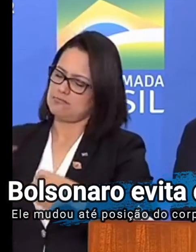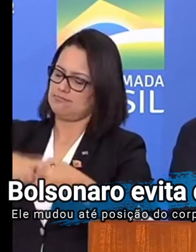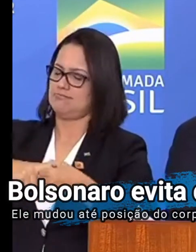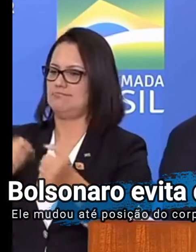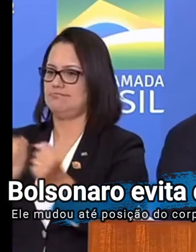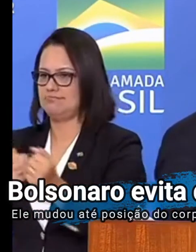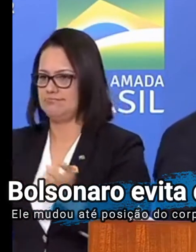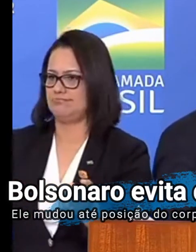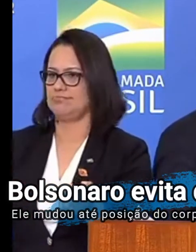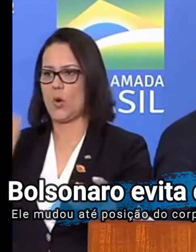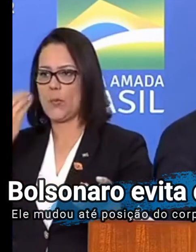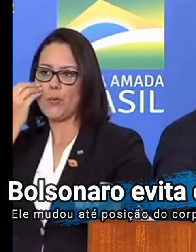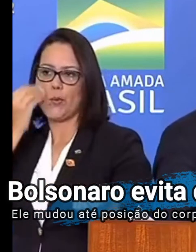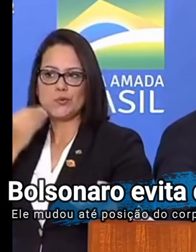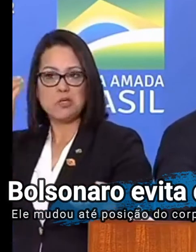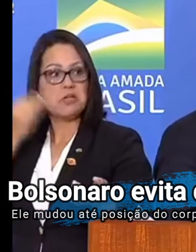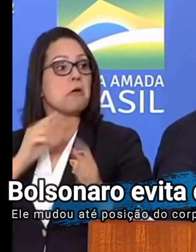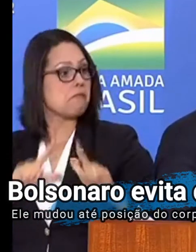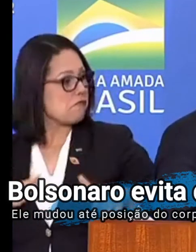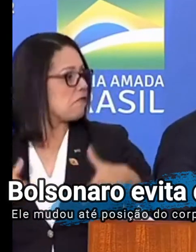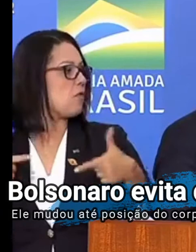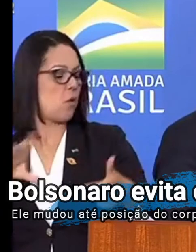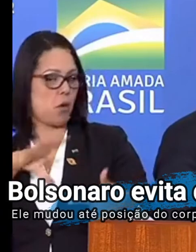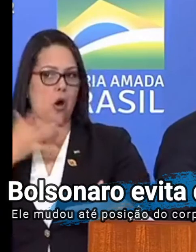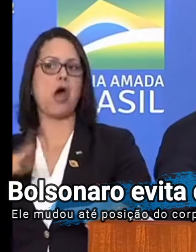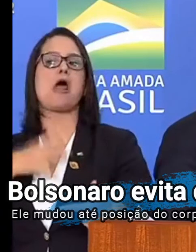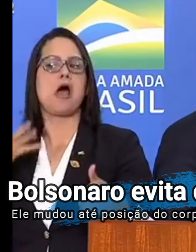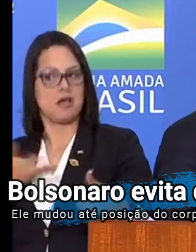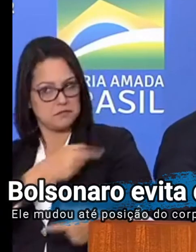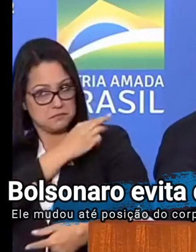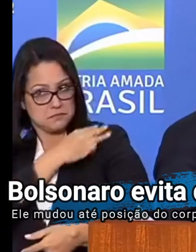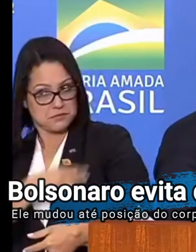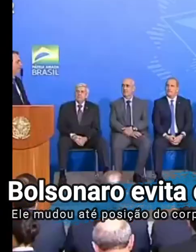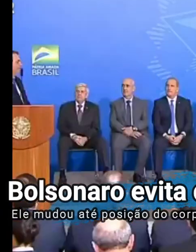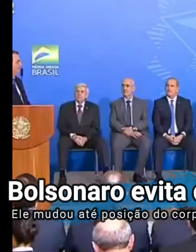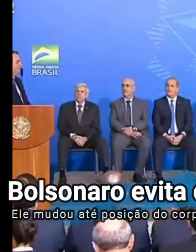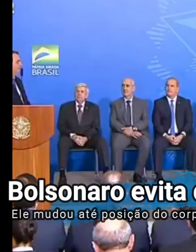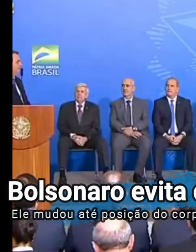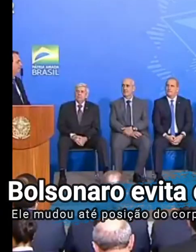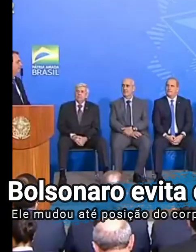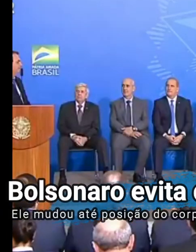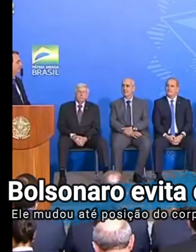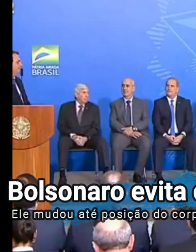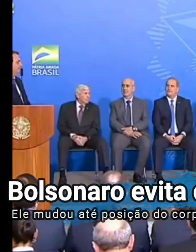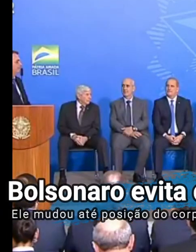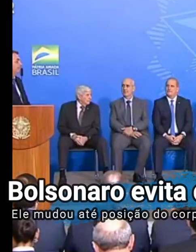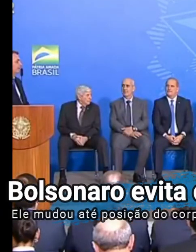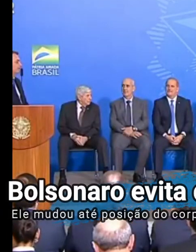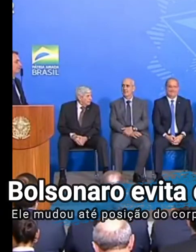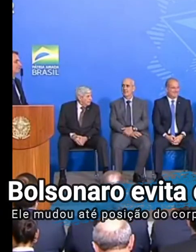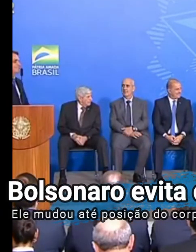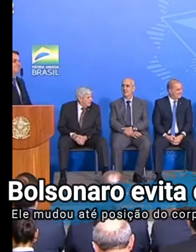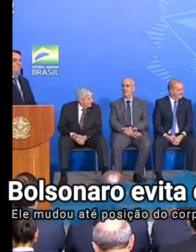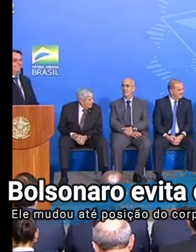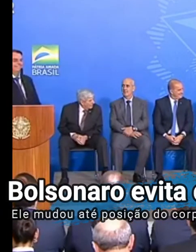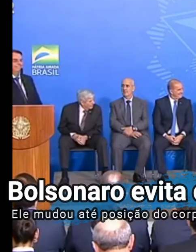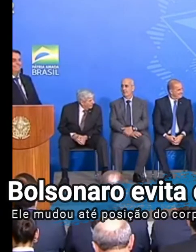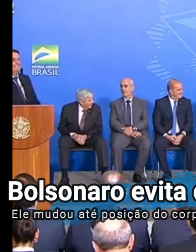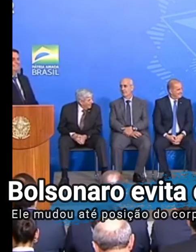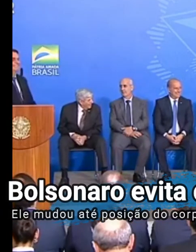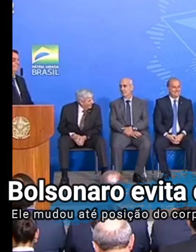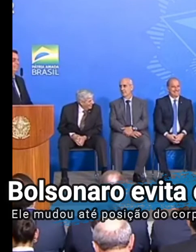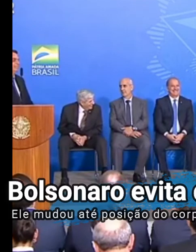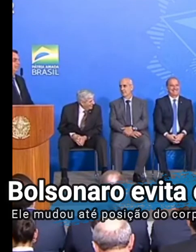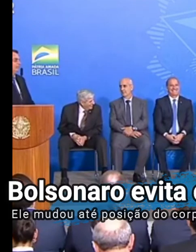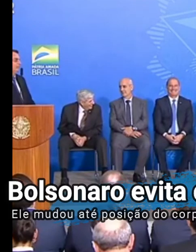bastante ousado acham que é por cento acho bastante ousado mas espero que dê certo no segundo mandato